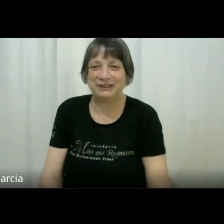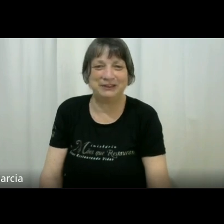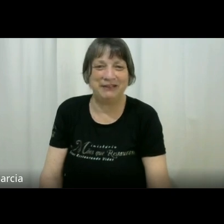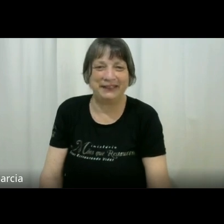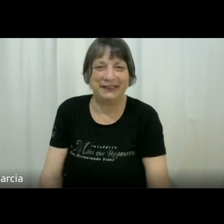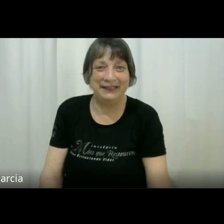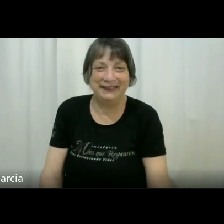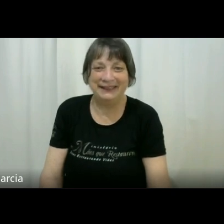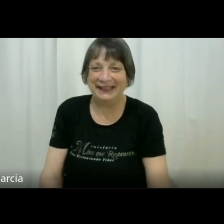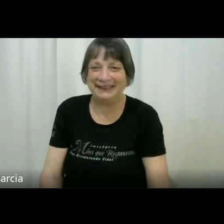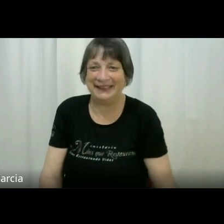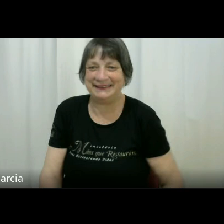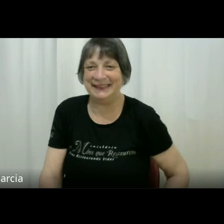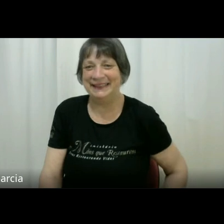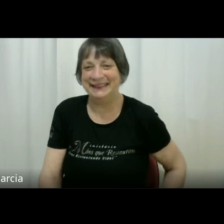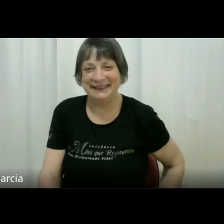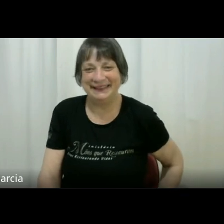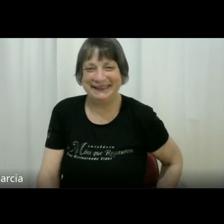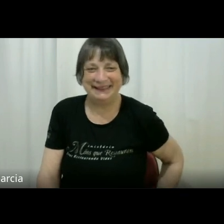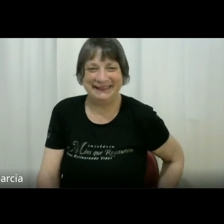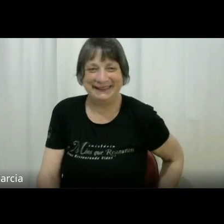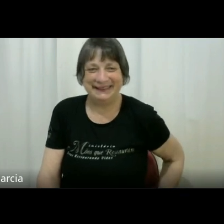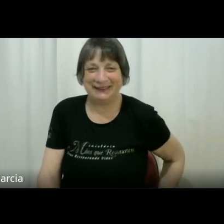Pessoal, vocês estão aí? Andressa?